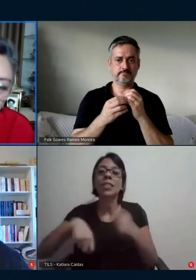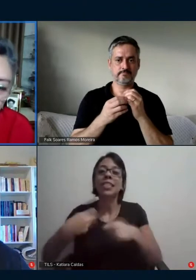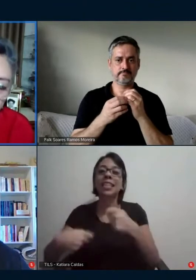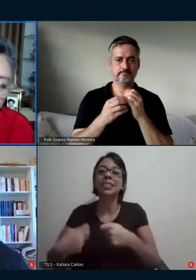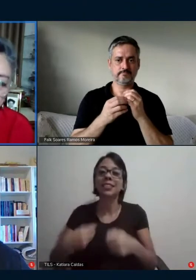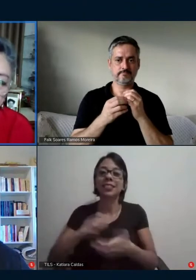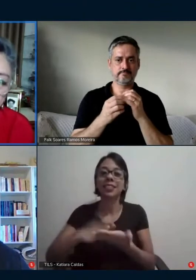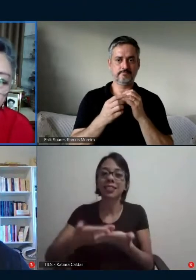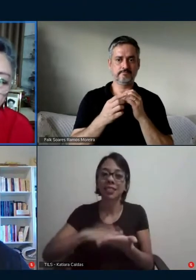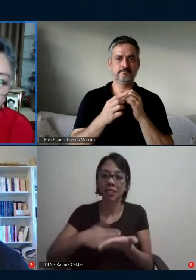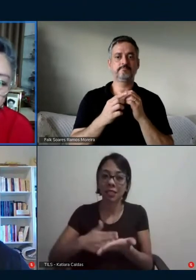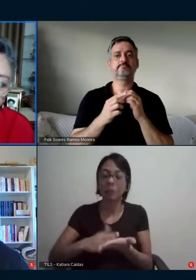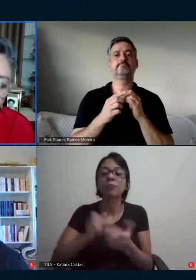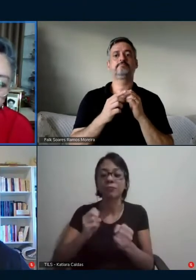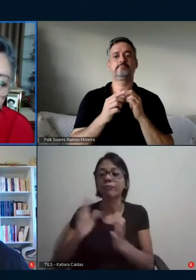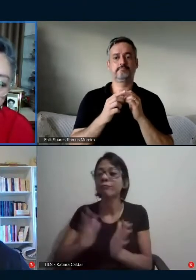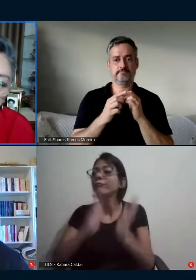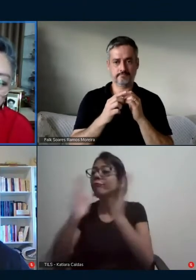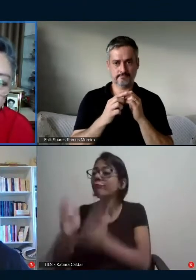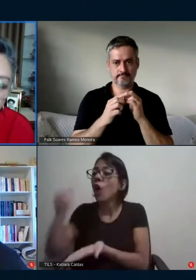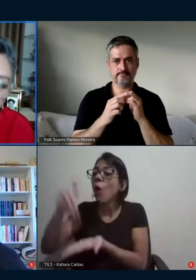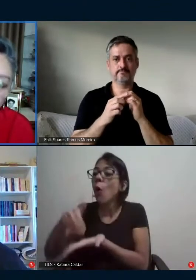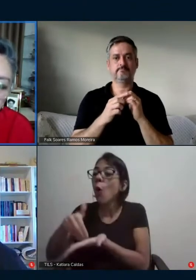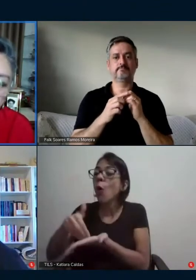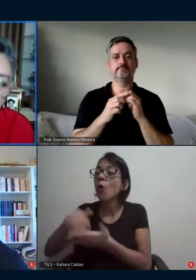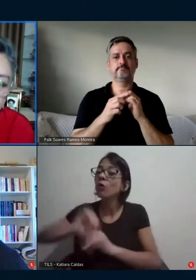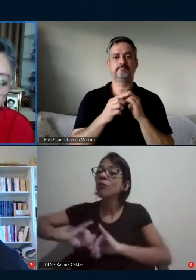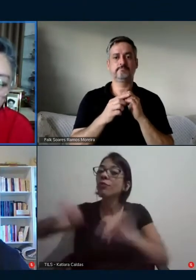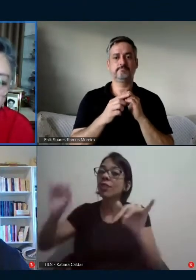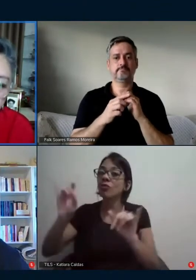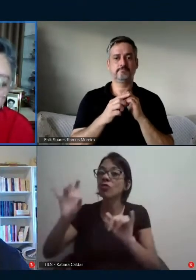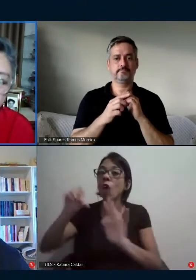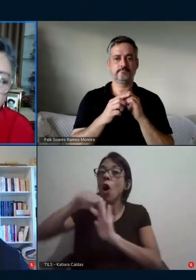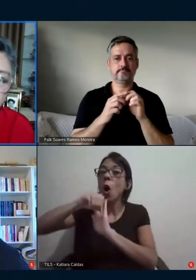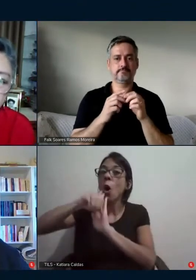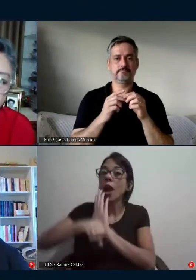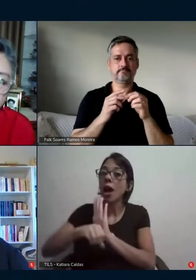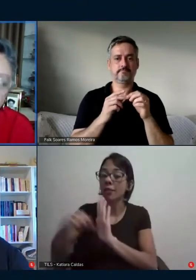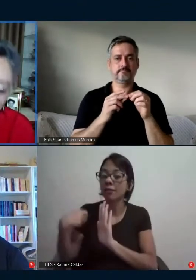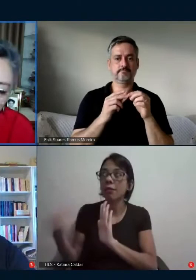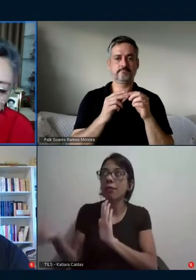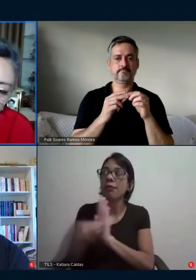eu lanço... É só contar no meu currículo lá